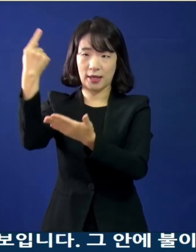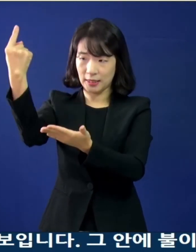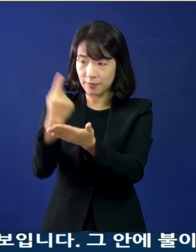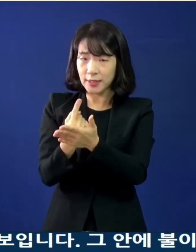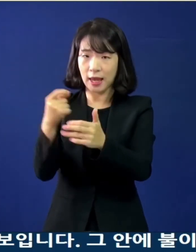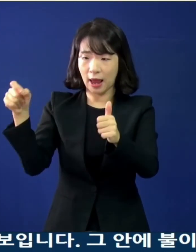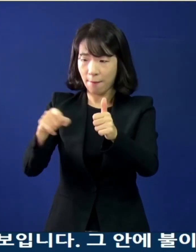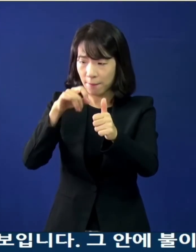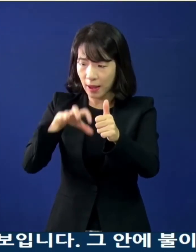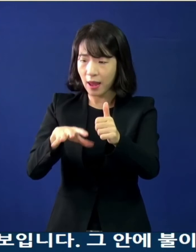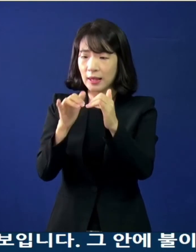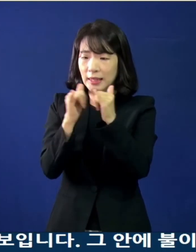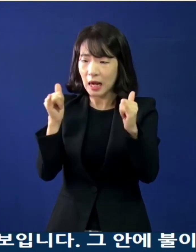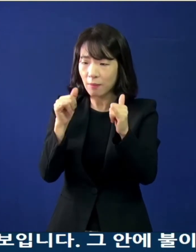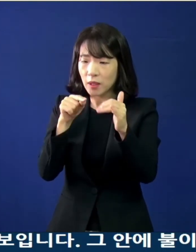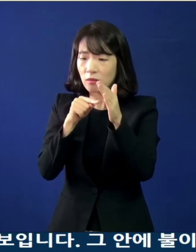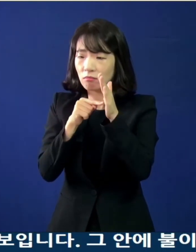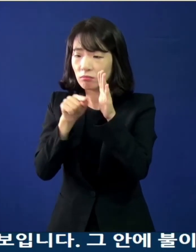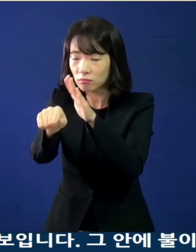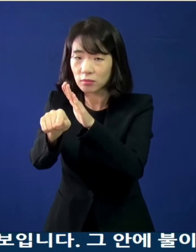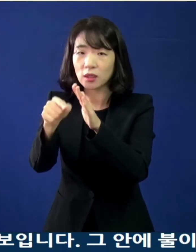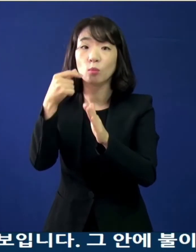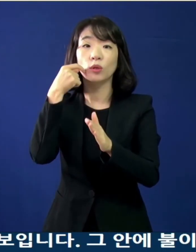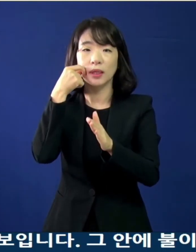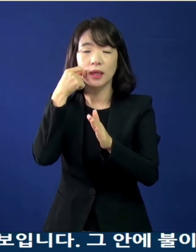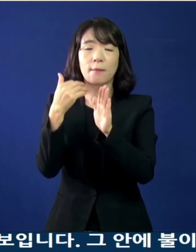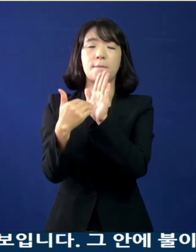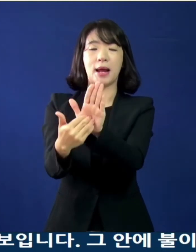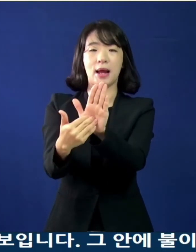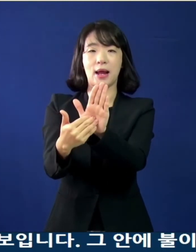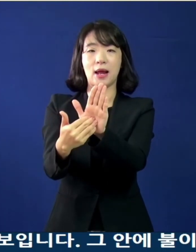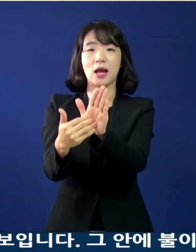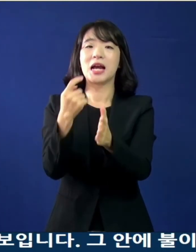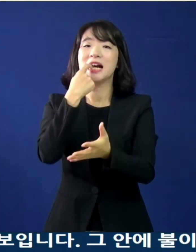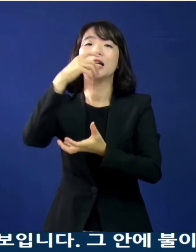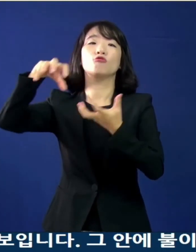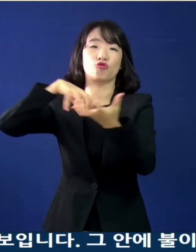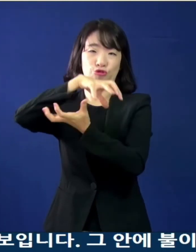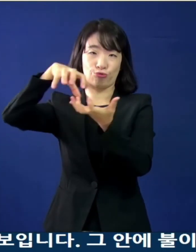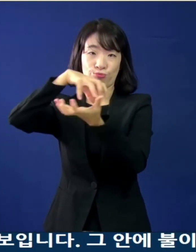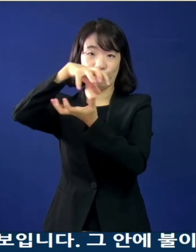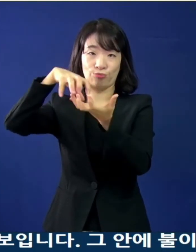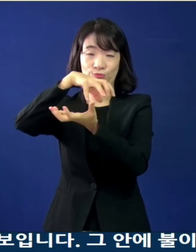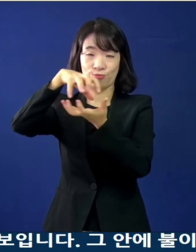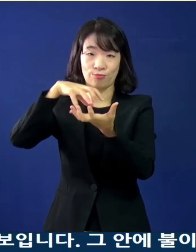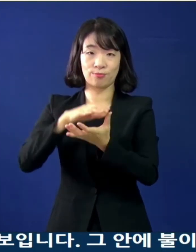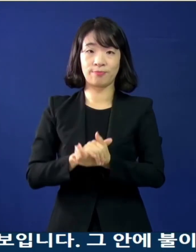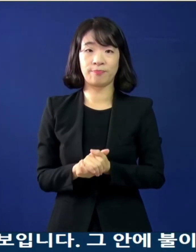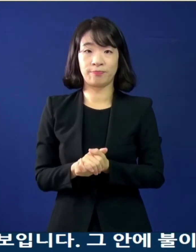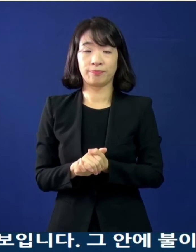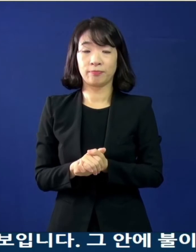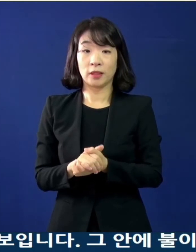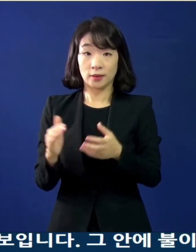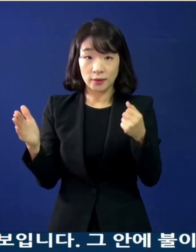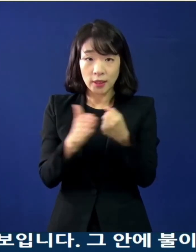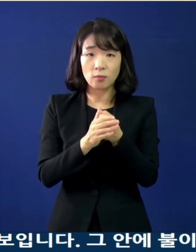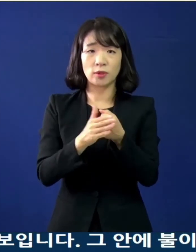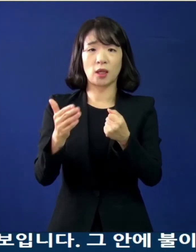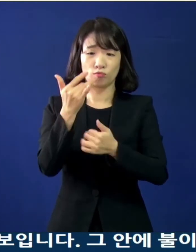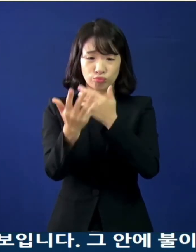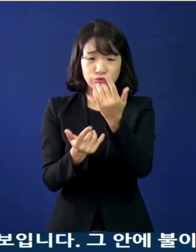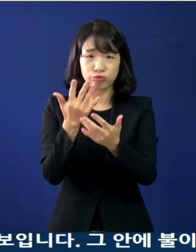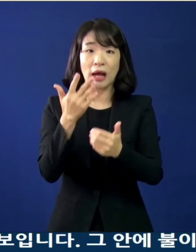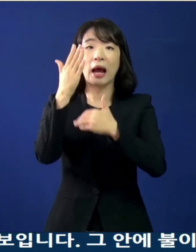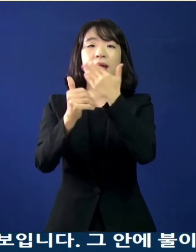못 가도록 보호막을 치고 있는 게 구름인 겁니다. 이해되셨습니까? 그래서 불은